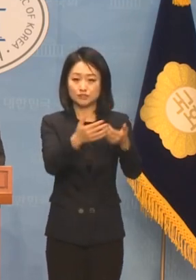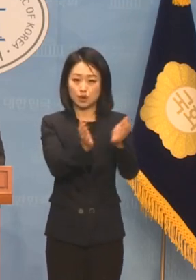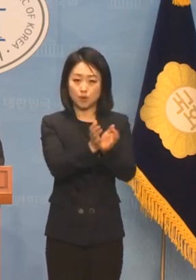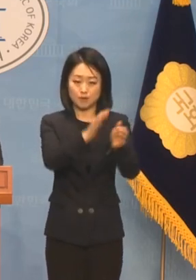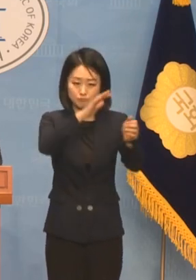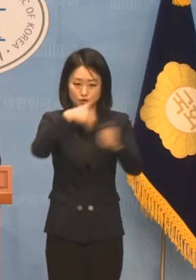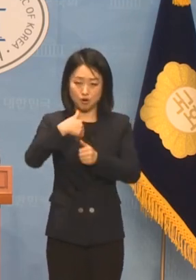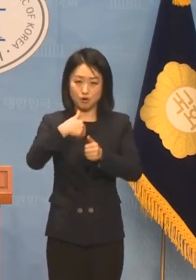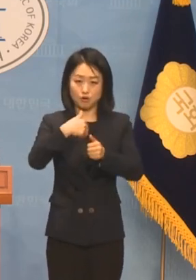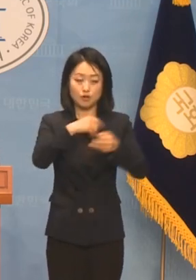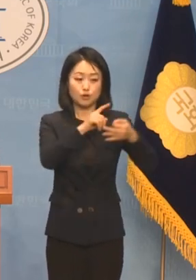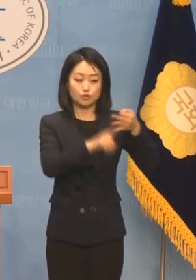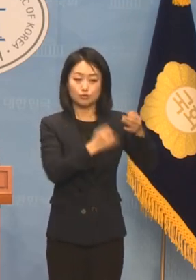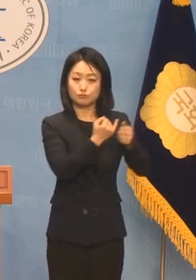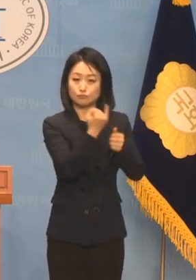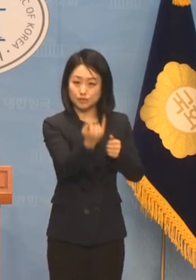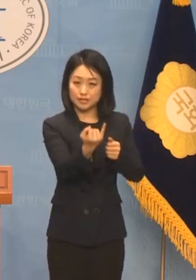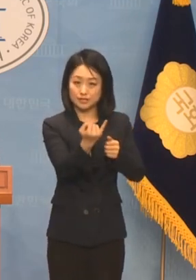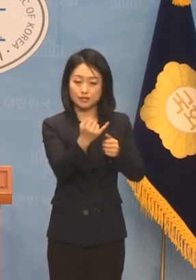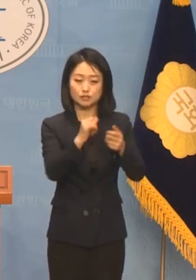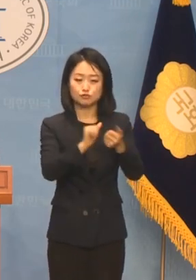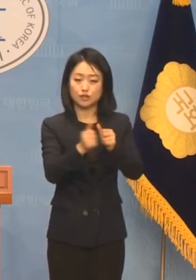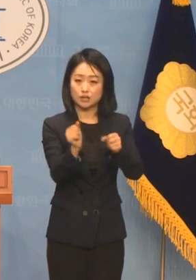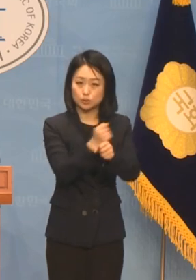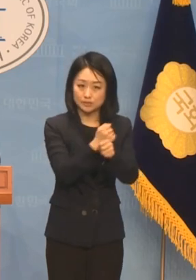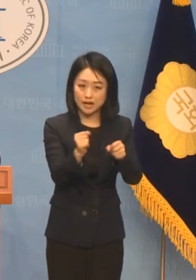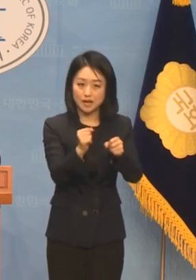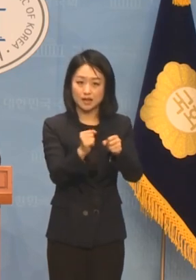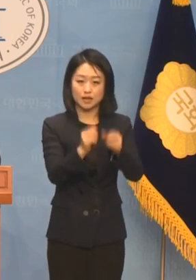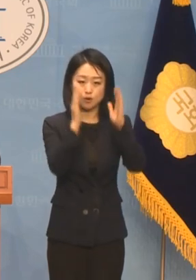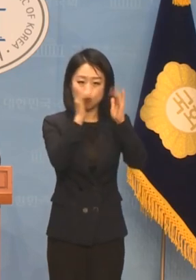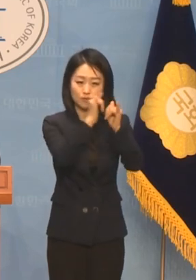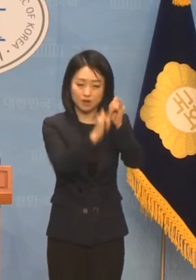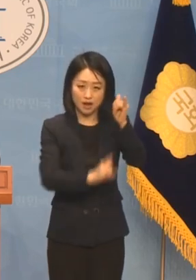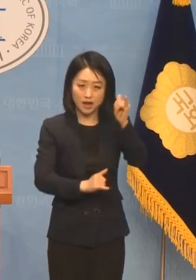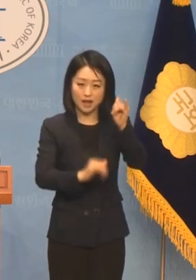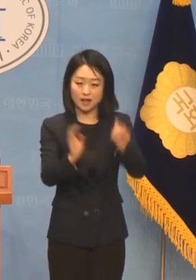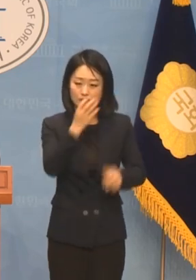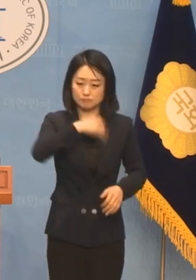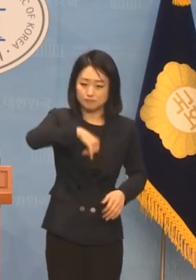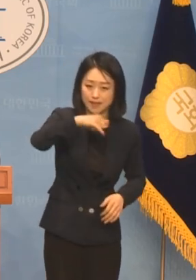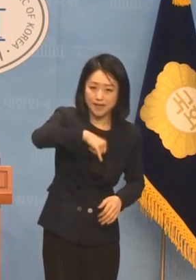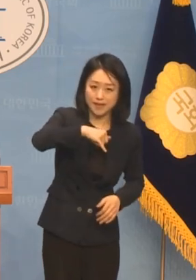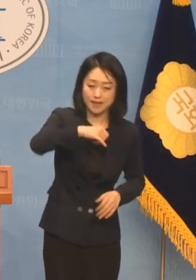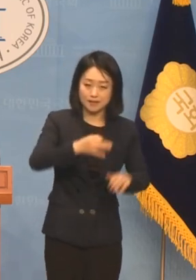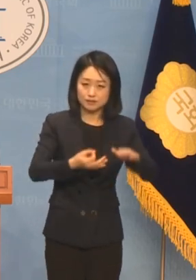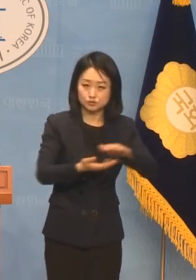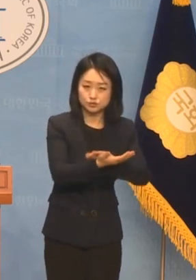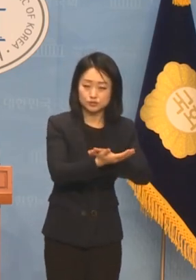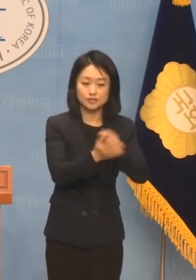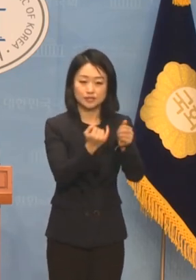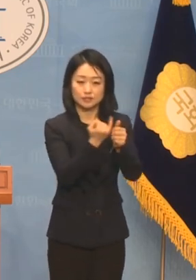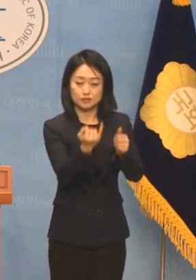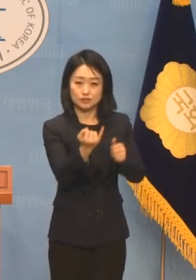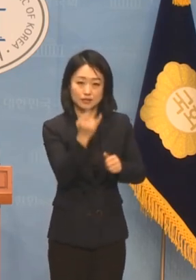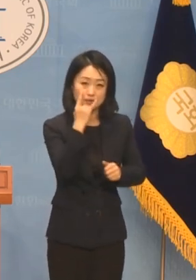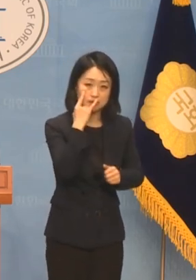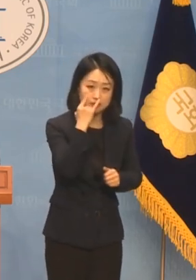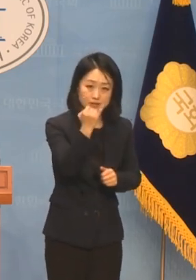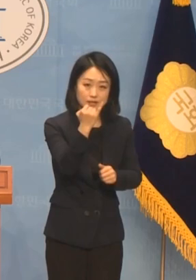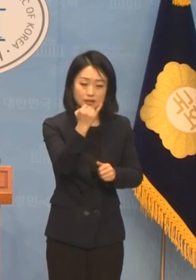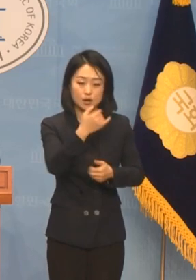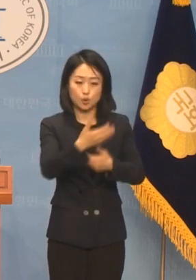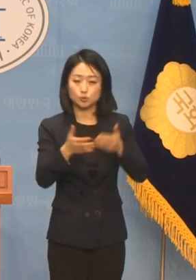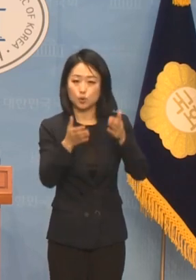불러 김 여사의 주가 조작, 허위 학력, 명품백 수수, 처가를 지나는 고속도로 변경